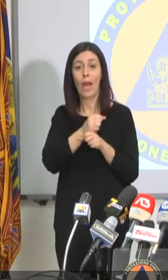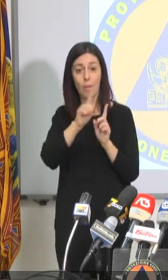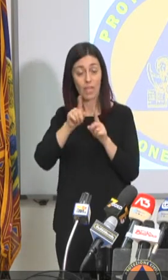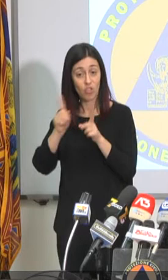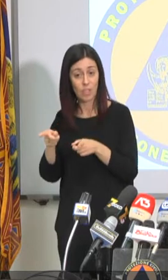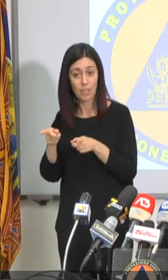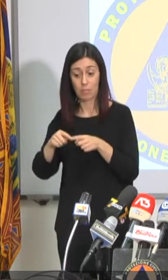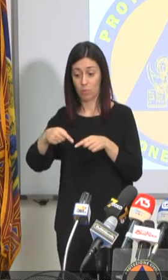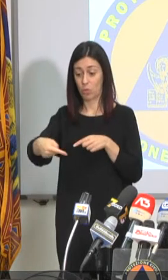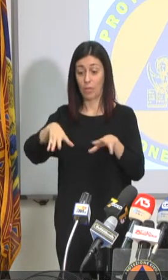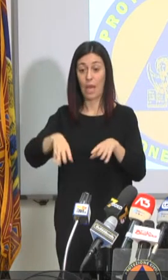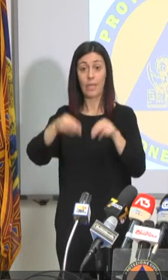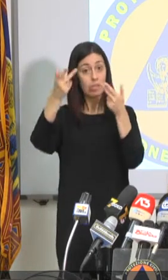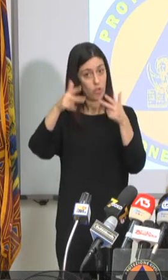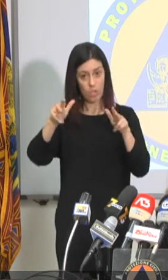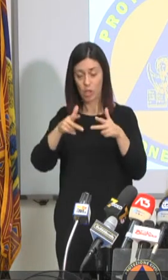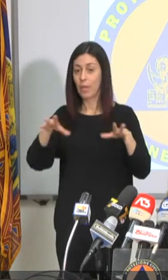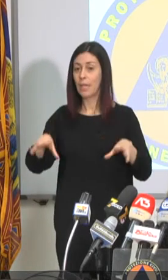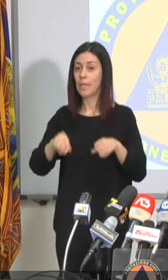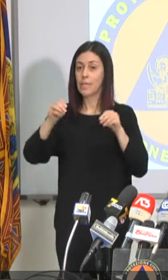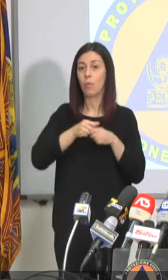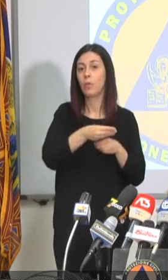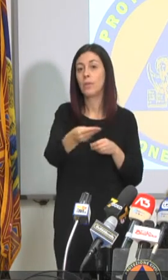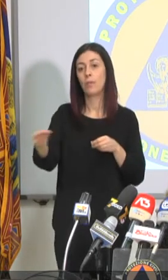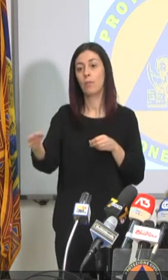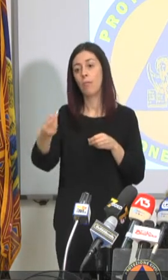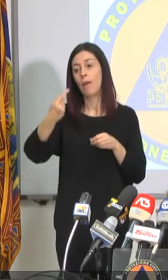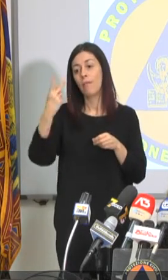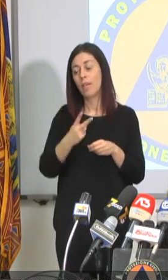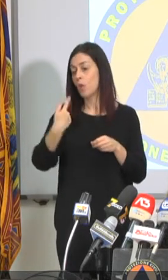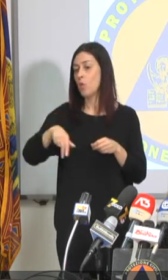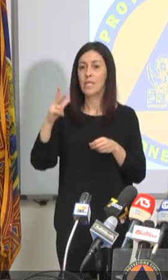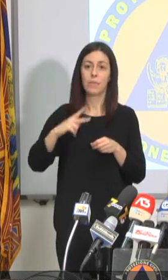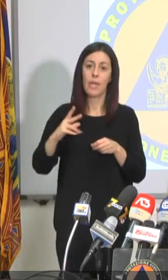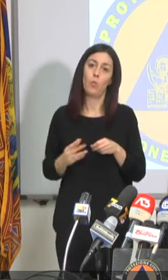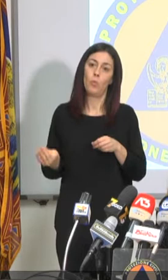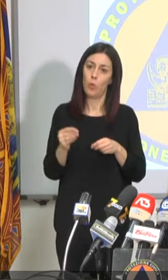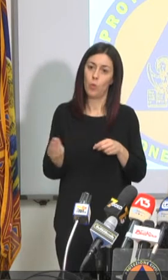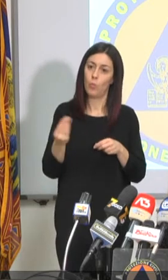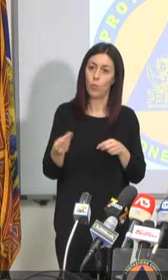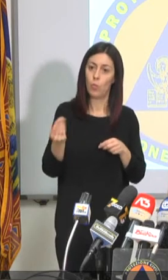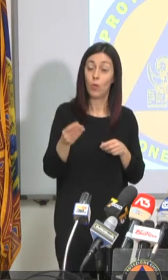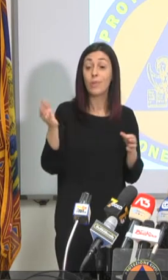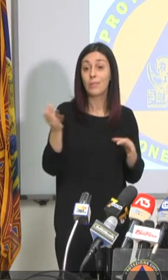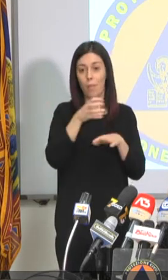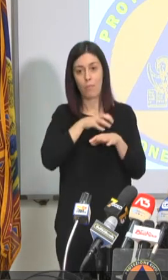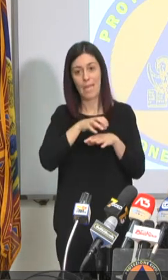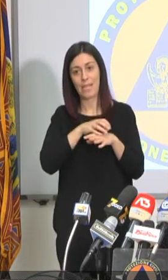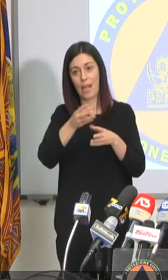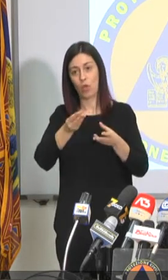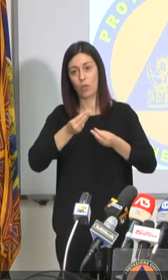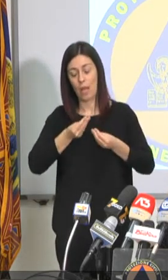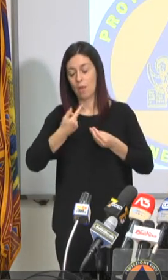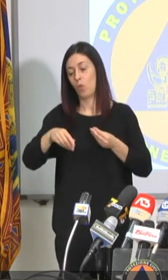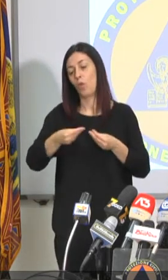loro abbiamo concordato che speriamo di poterne gliele dare anche di più se il ministero le cieli dovesse dare quindi